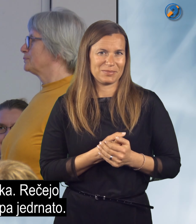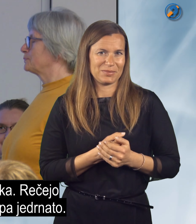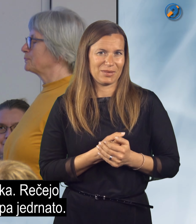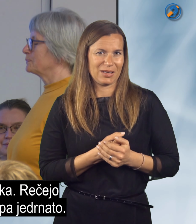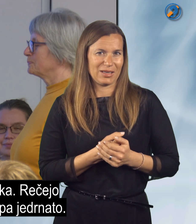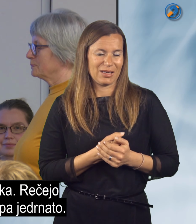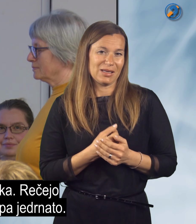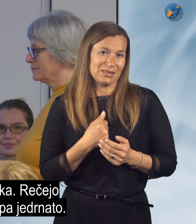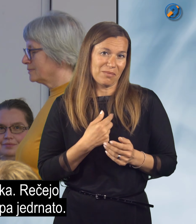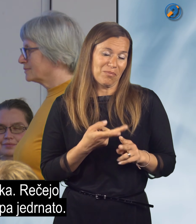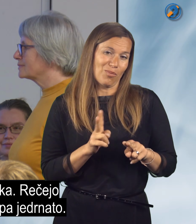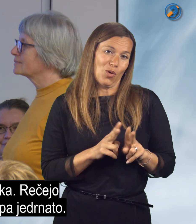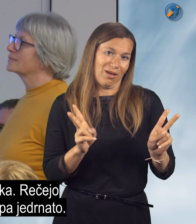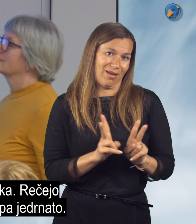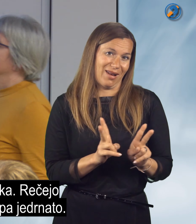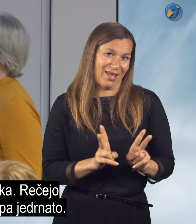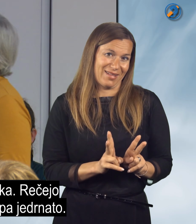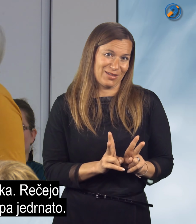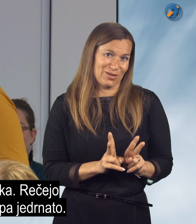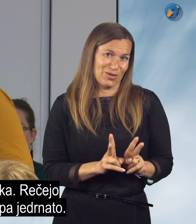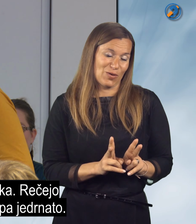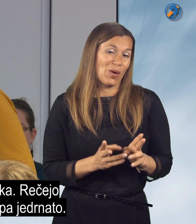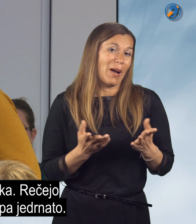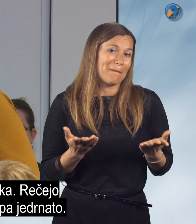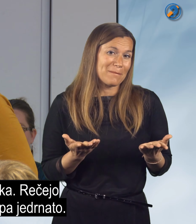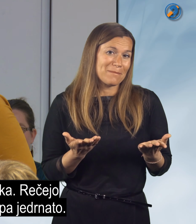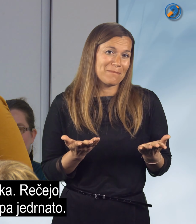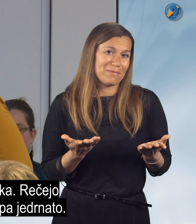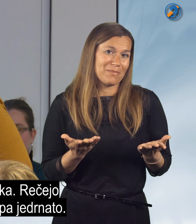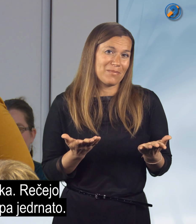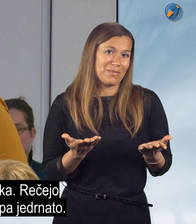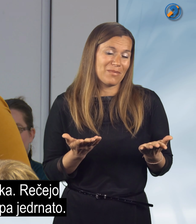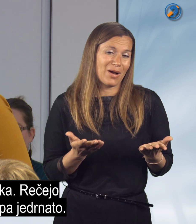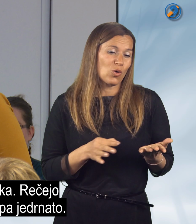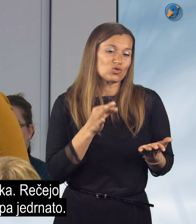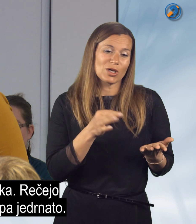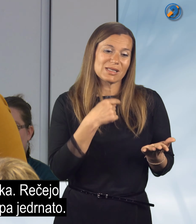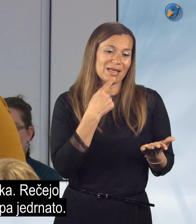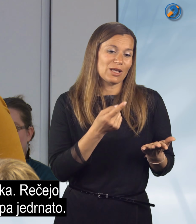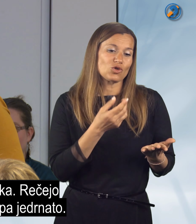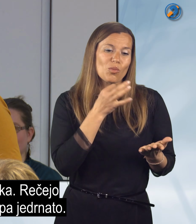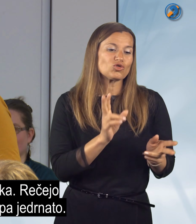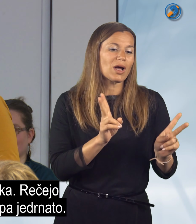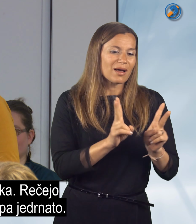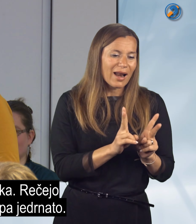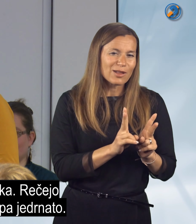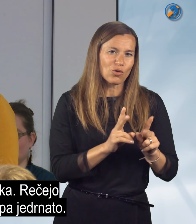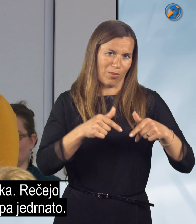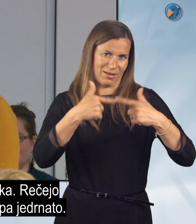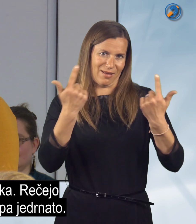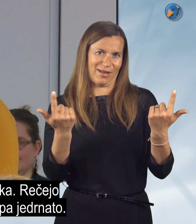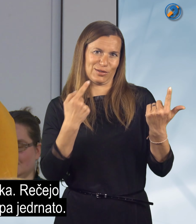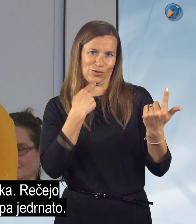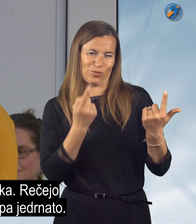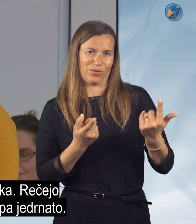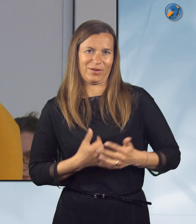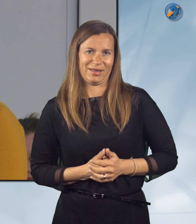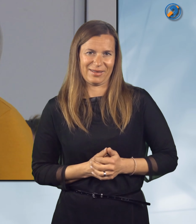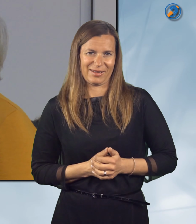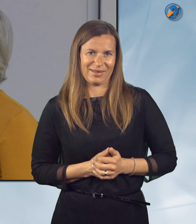Sem bolj kratka, ampak rečejo včasih kratko pa jedrnato, ne.